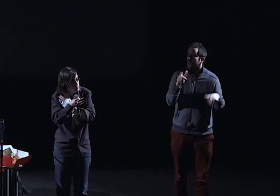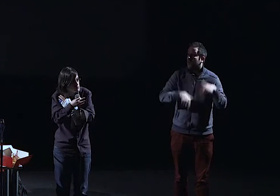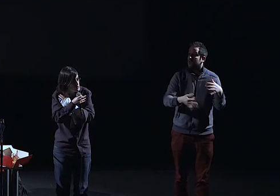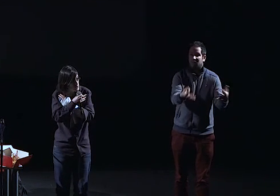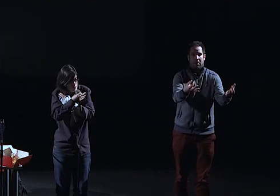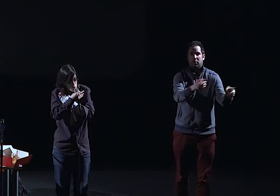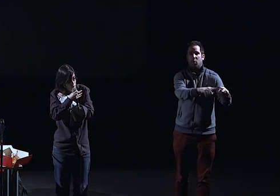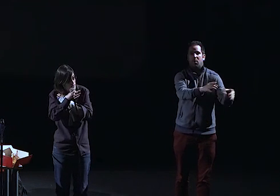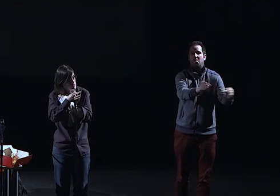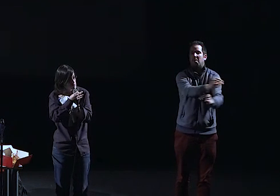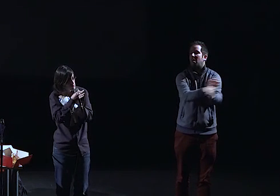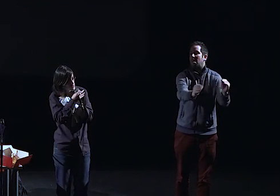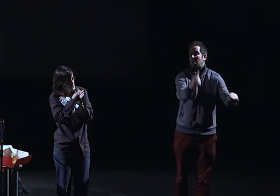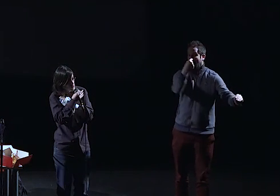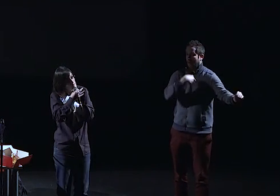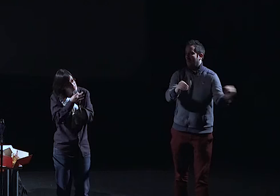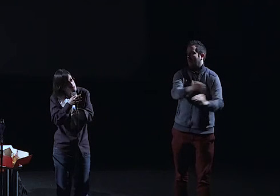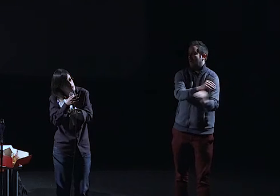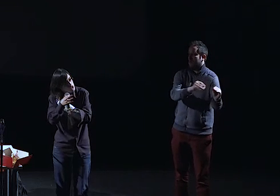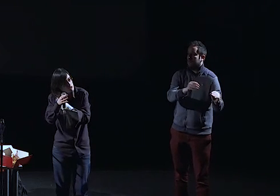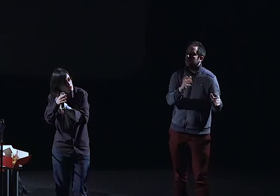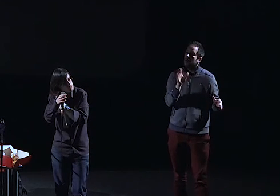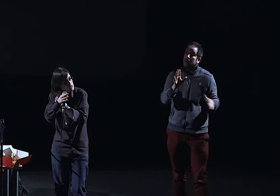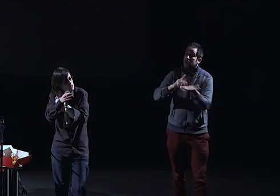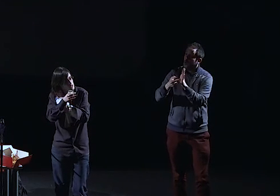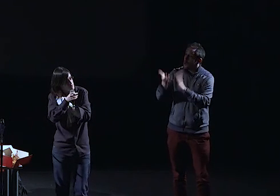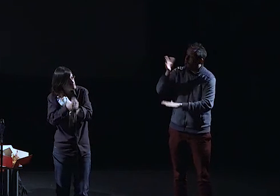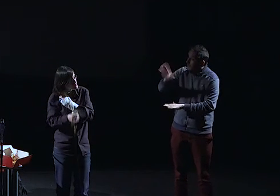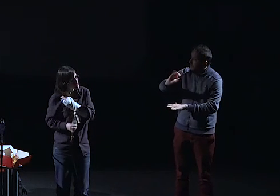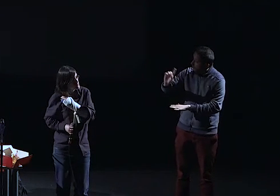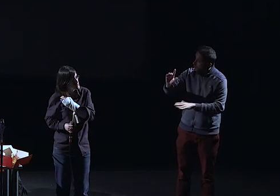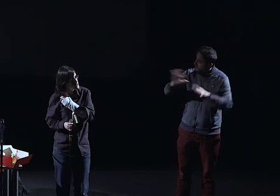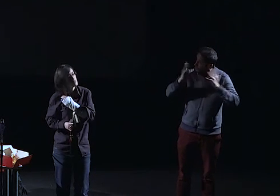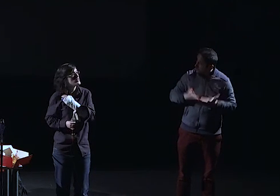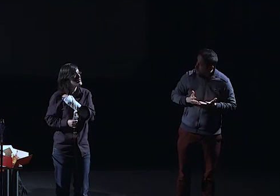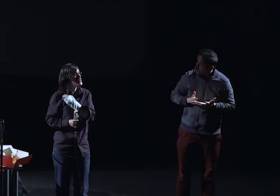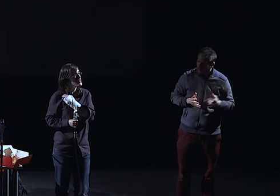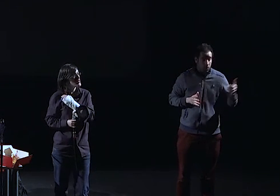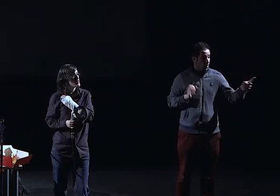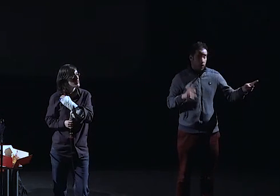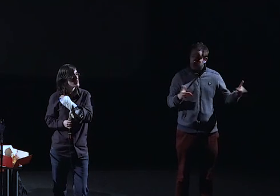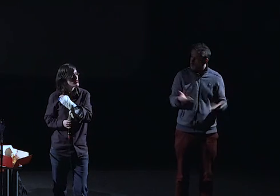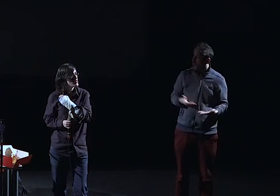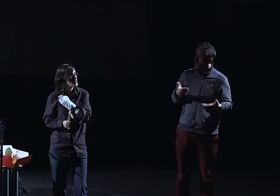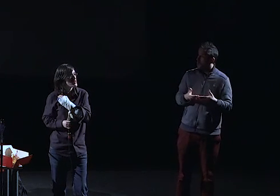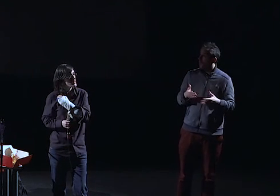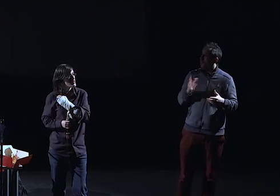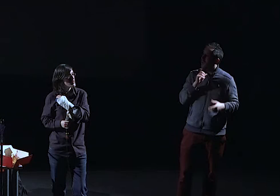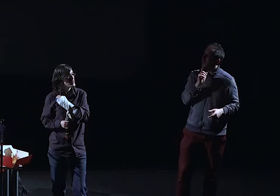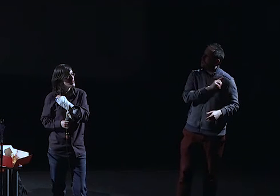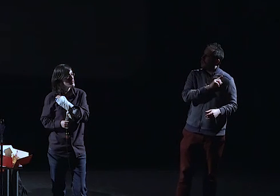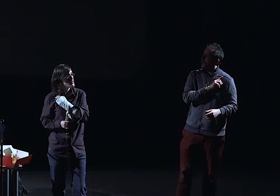en permanence. C'est tout pareil. C'est pas forcément technologique, tu vois. Et on est d'accord que dans ce cas-là, en fait, l'exclusion